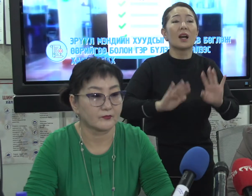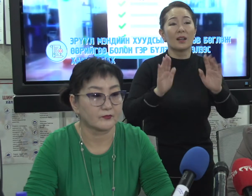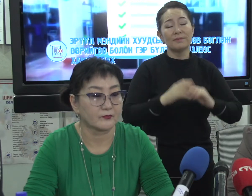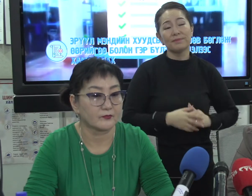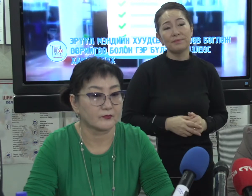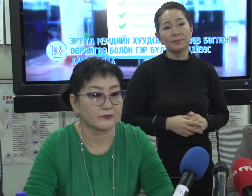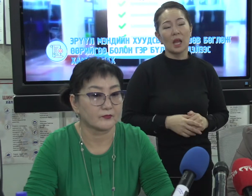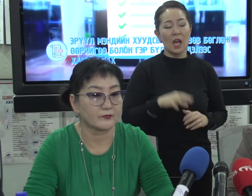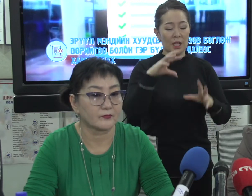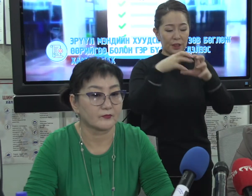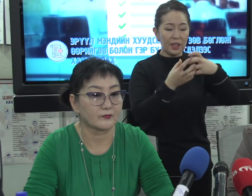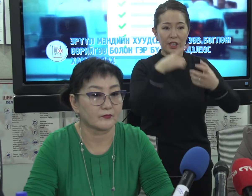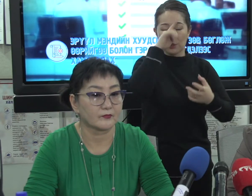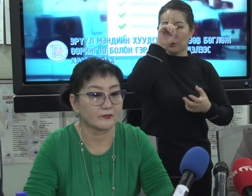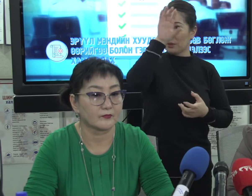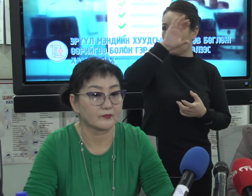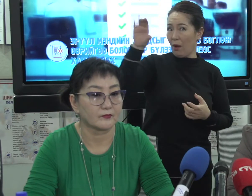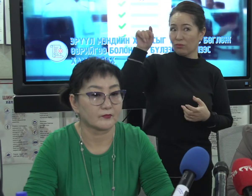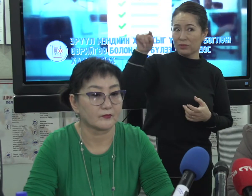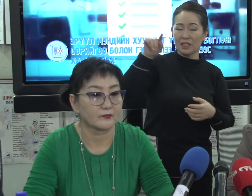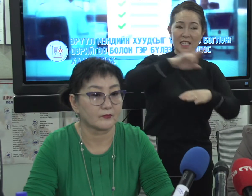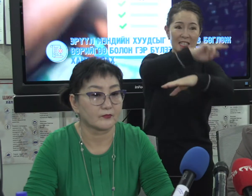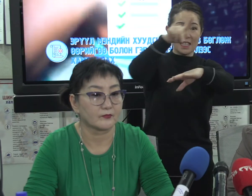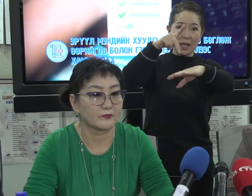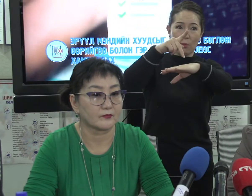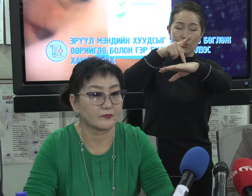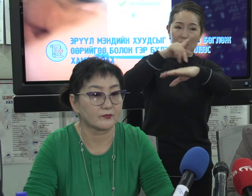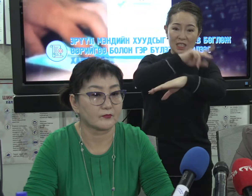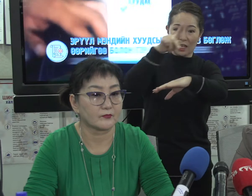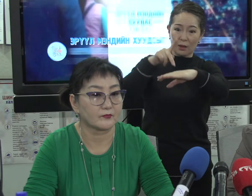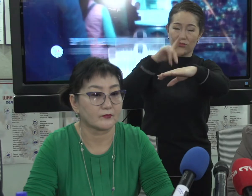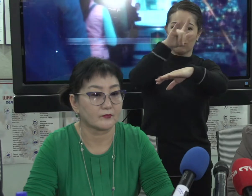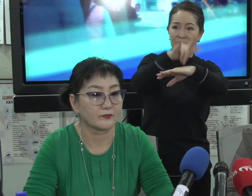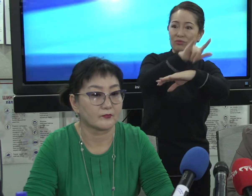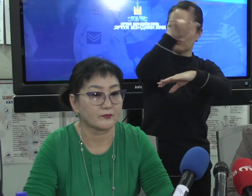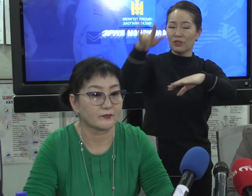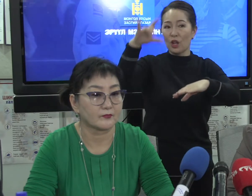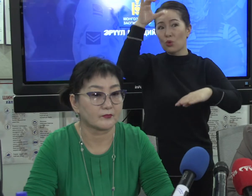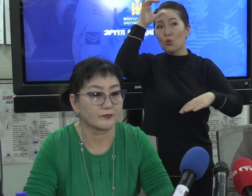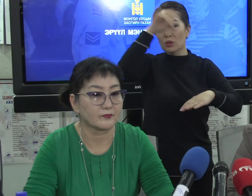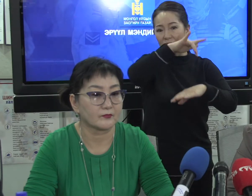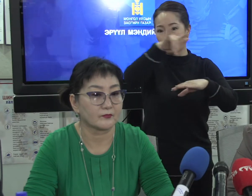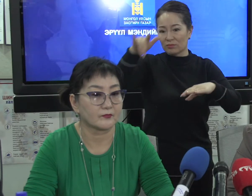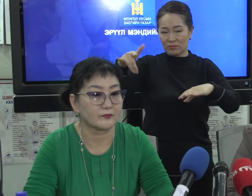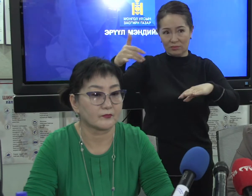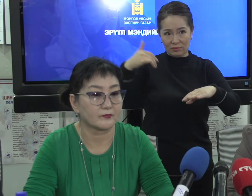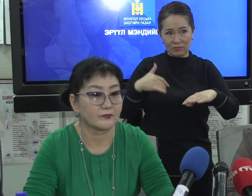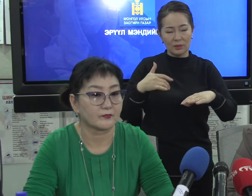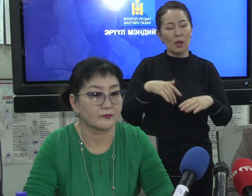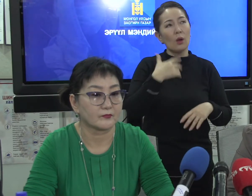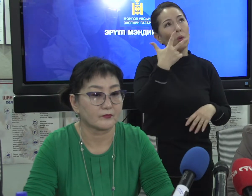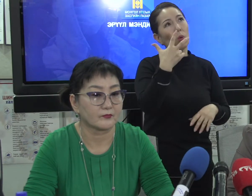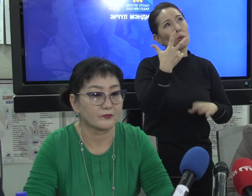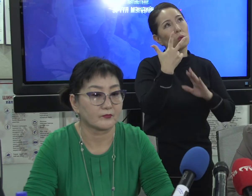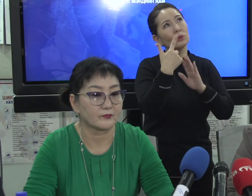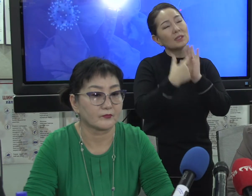За дэлхийн эрүүл мэндийн байгууллагаас бол Сингапураар дамжаад Стамбулаар Туркийн Стамбулаар бол 3 сарын 4-ний